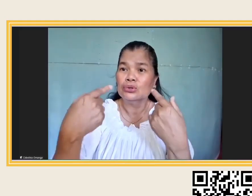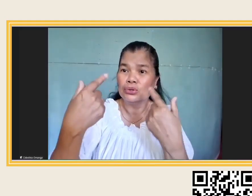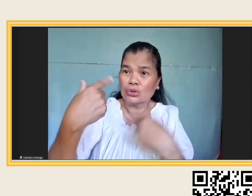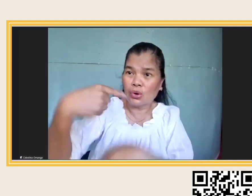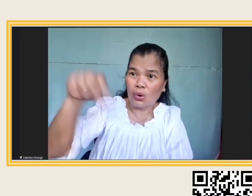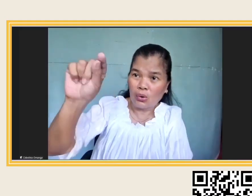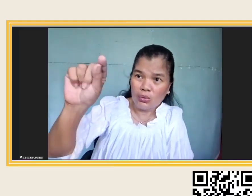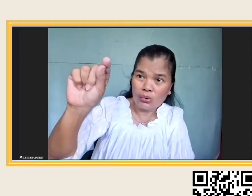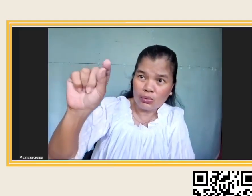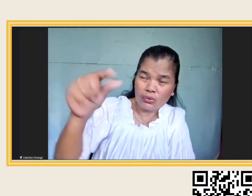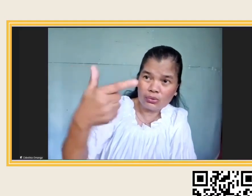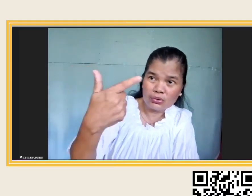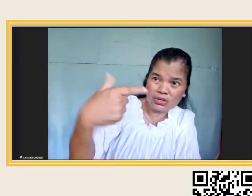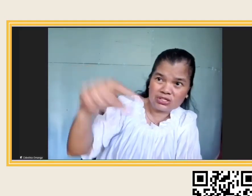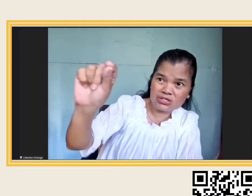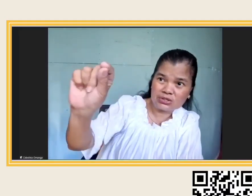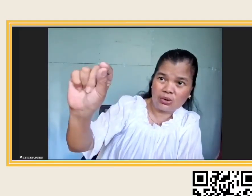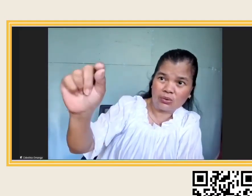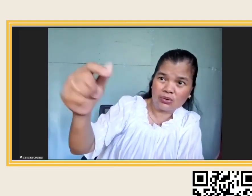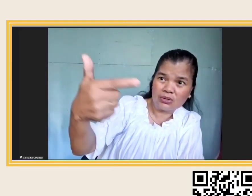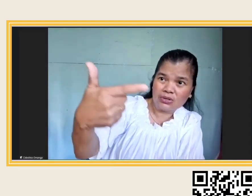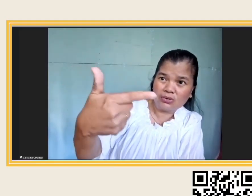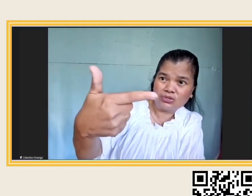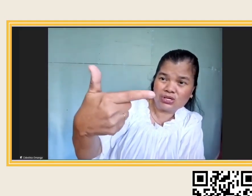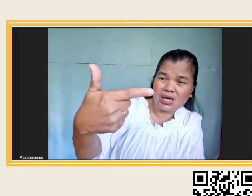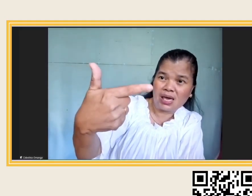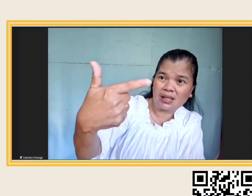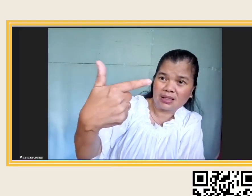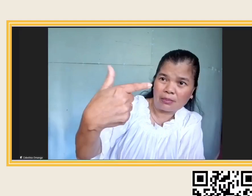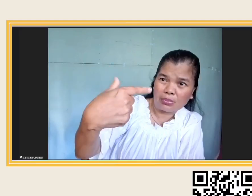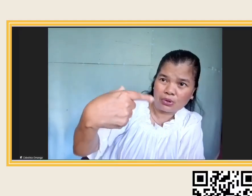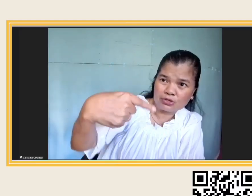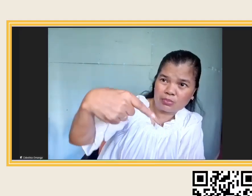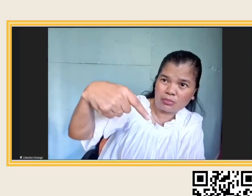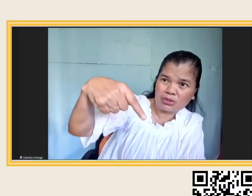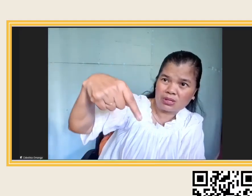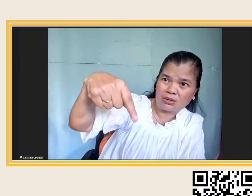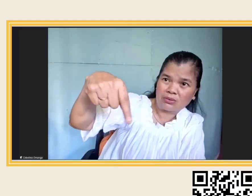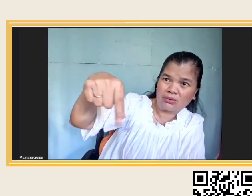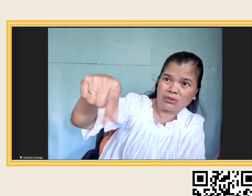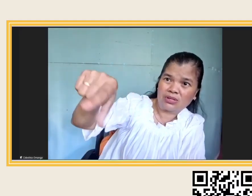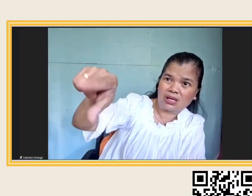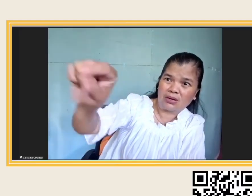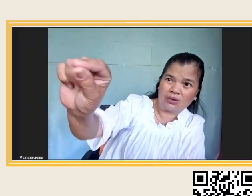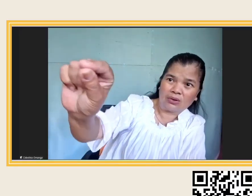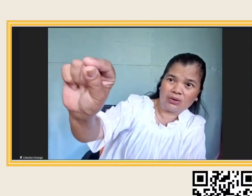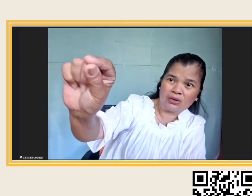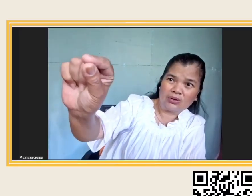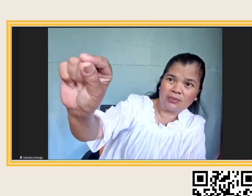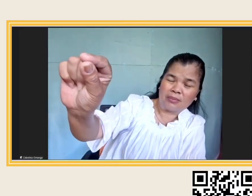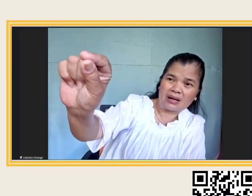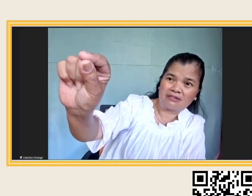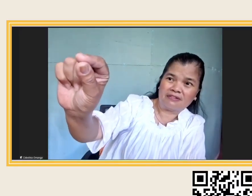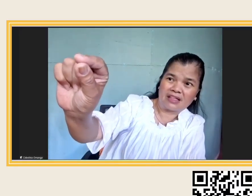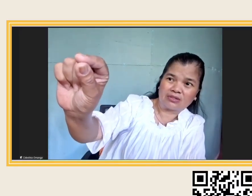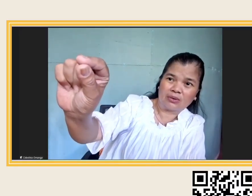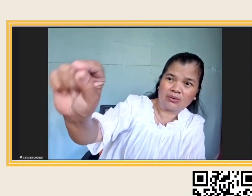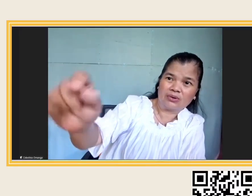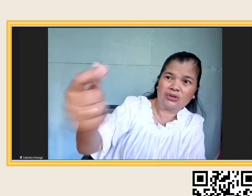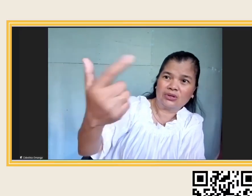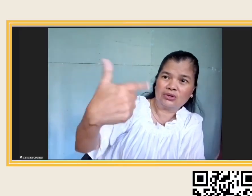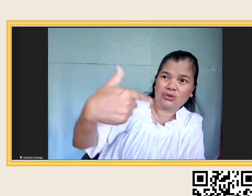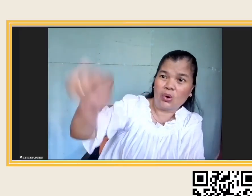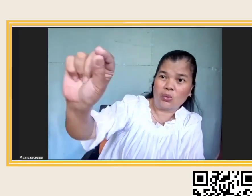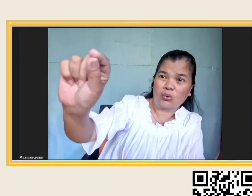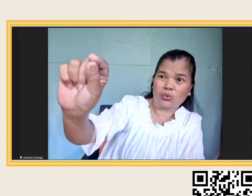You go. This is go. Yung G hand, tapos papunta doon, then parang flat